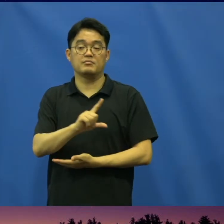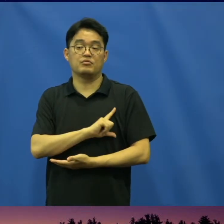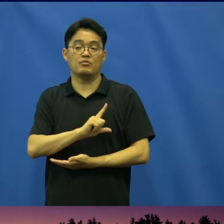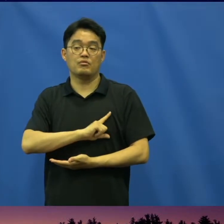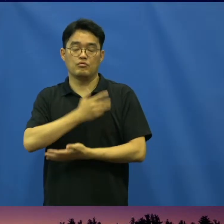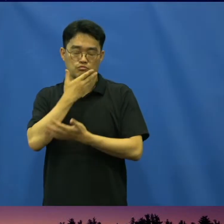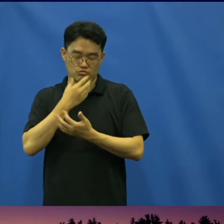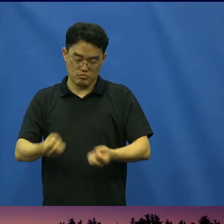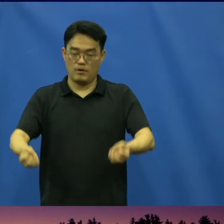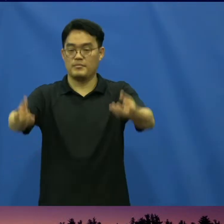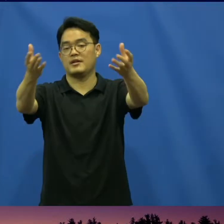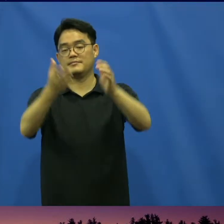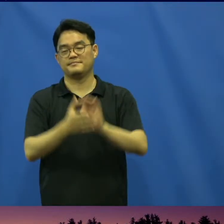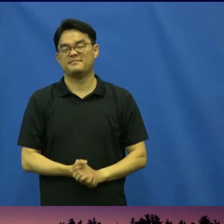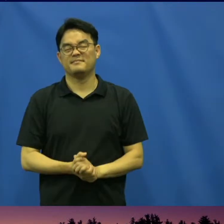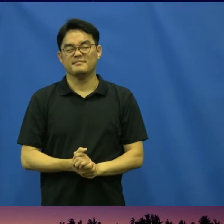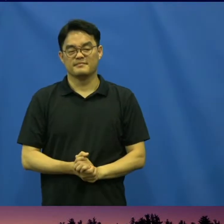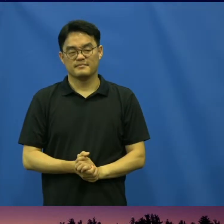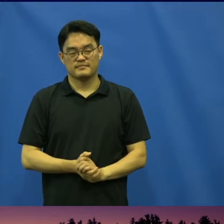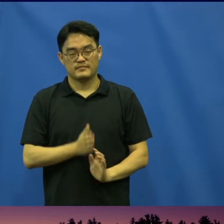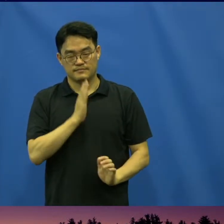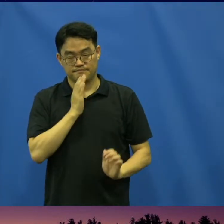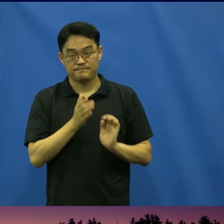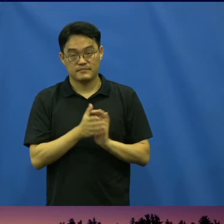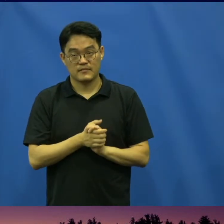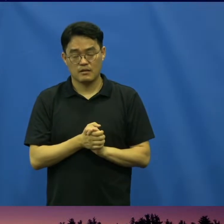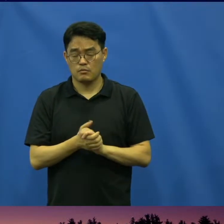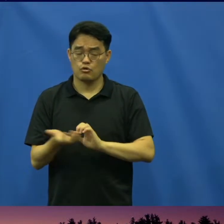이름으로 축원합니다. 죽는 게